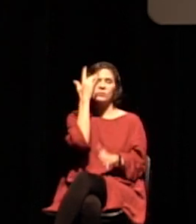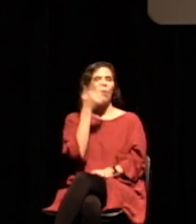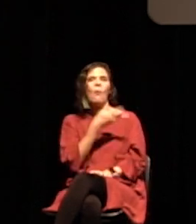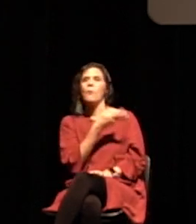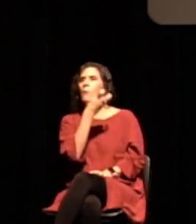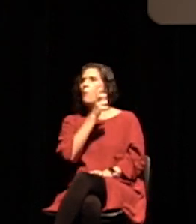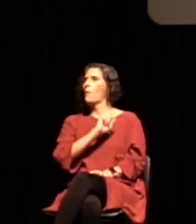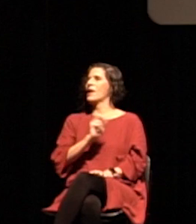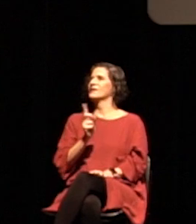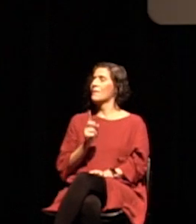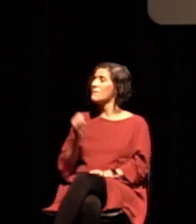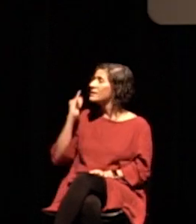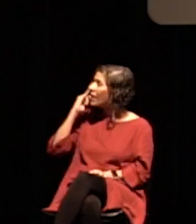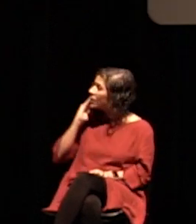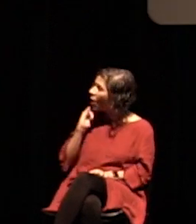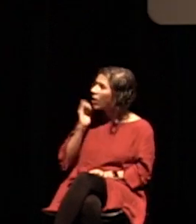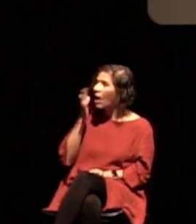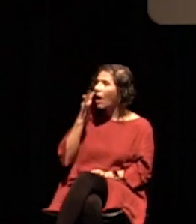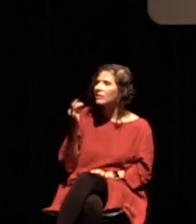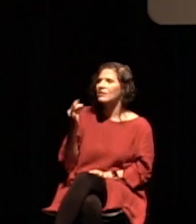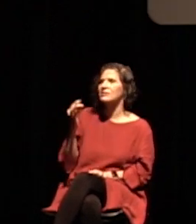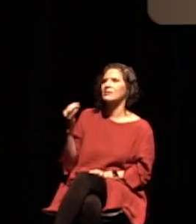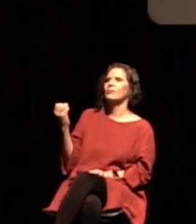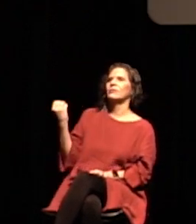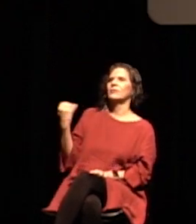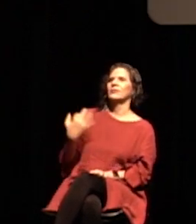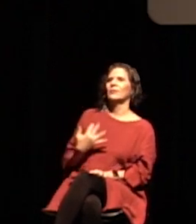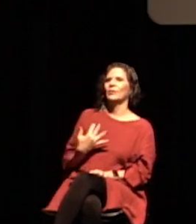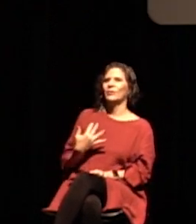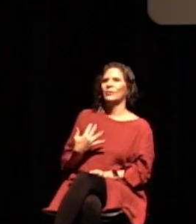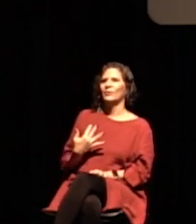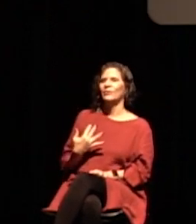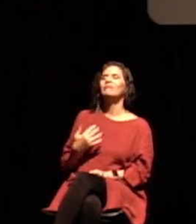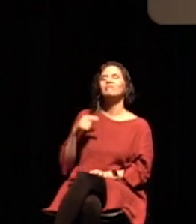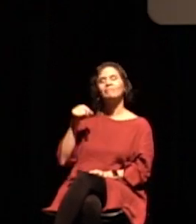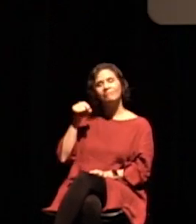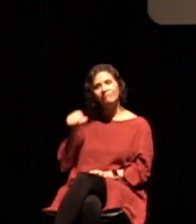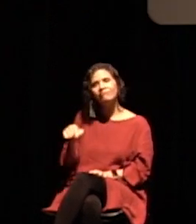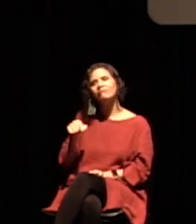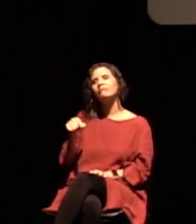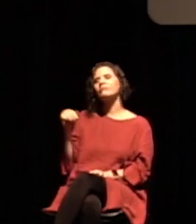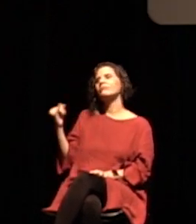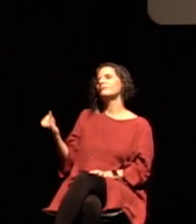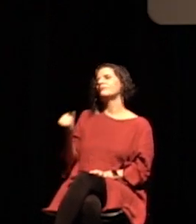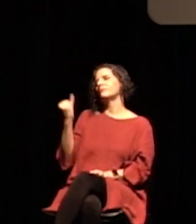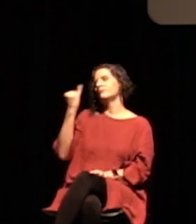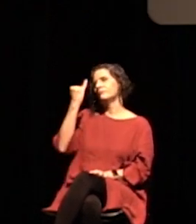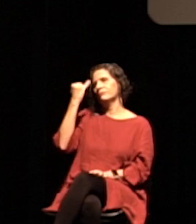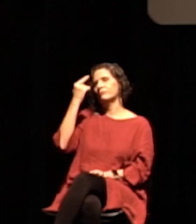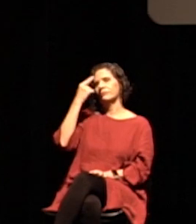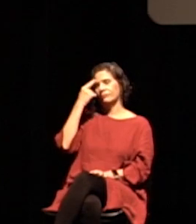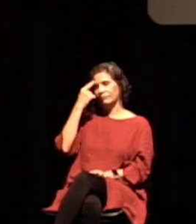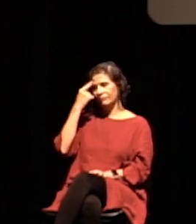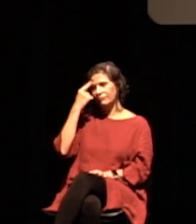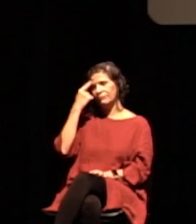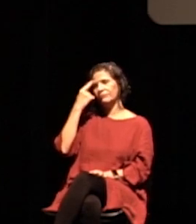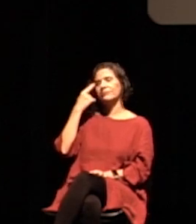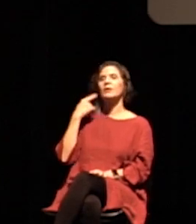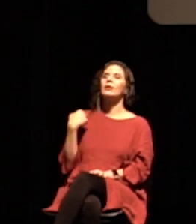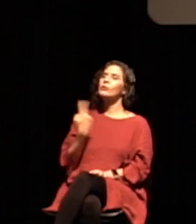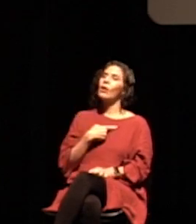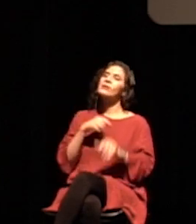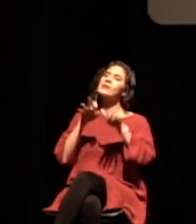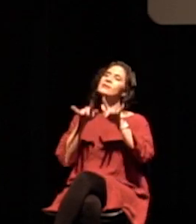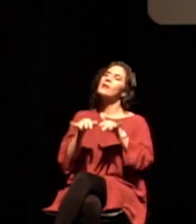me chamou a atenção para isso nesse processo, e eu acho que é um dado notável sobre o qual a gente pouco